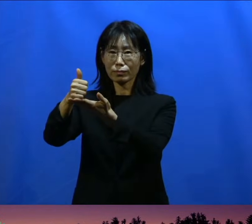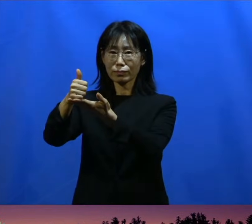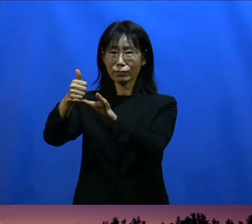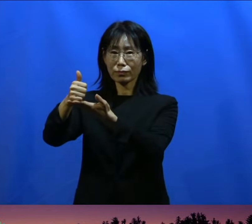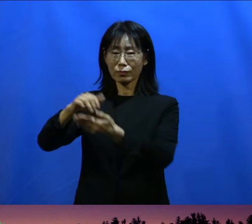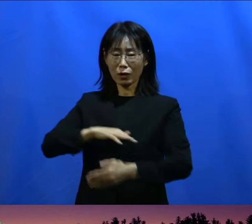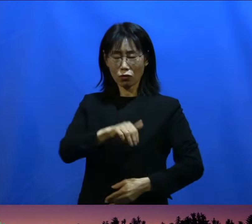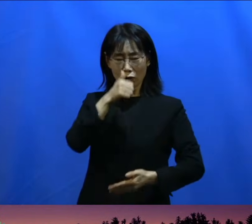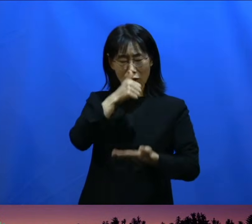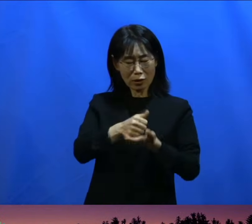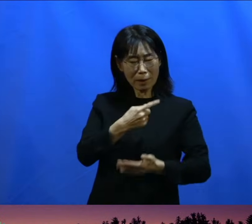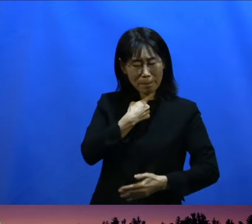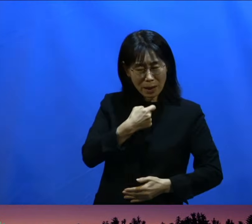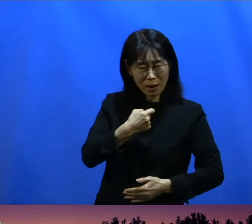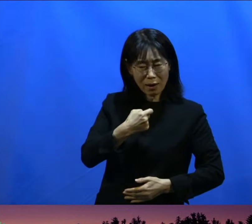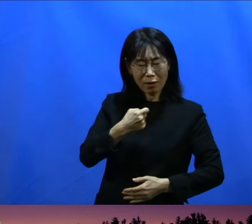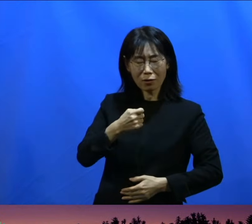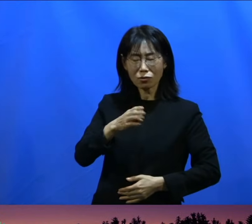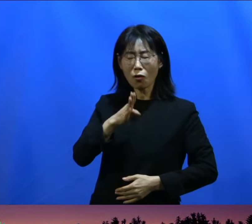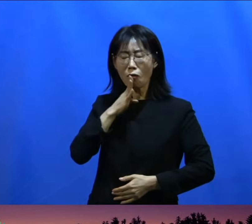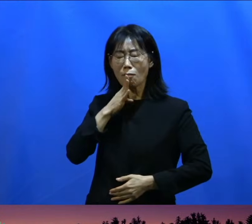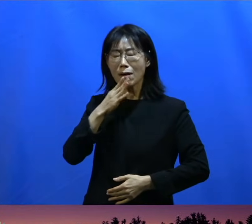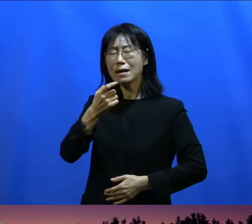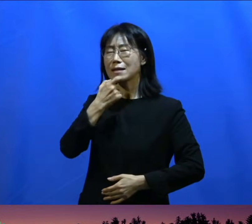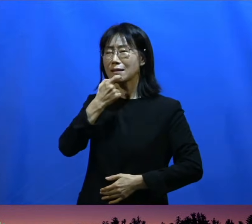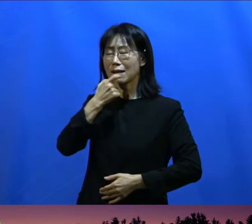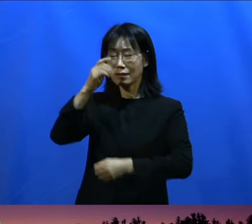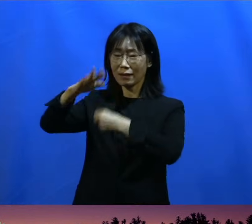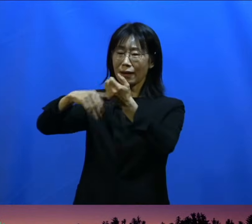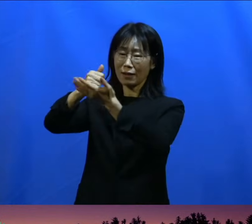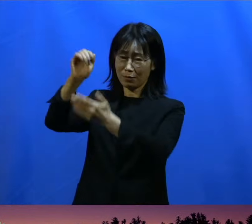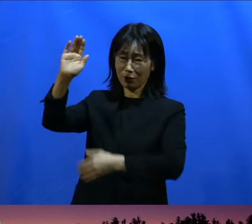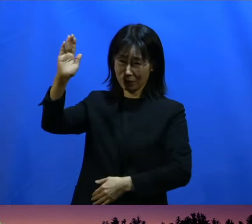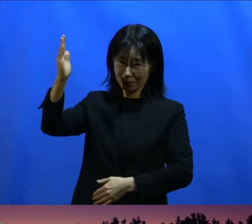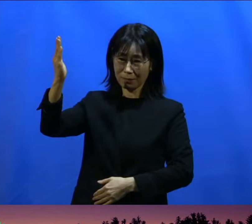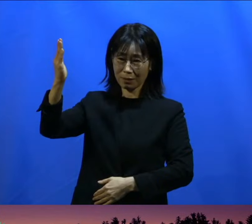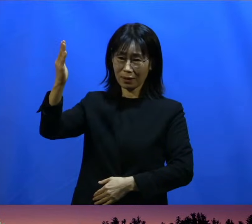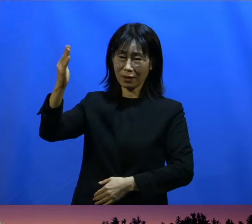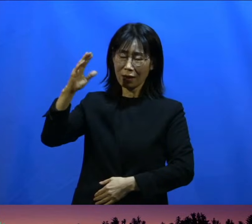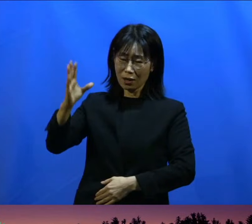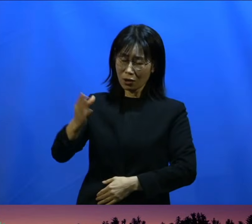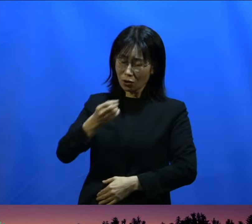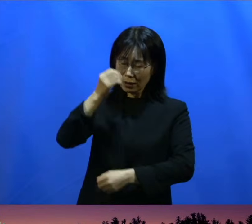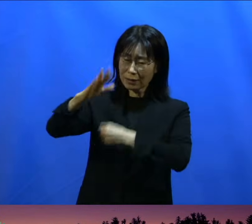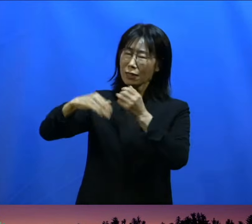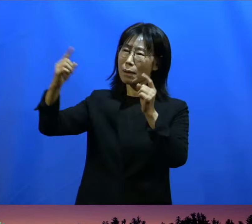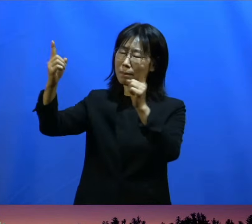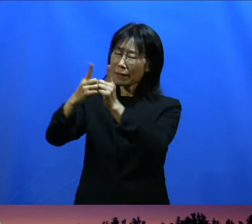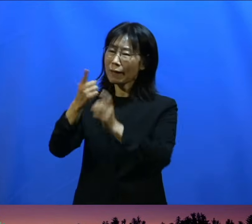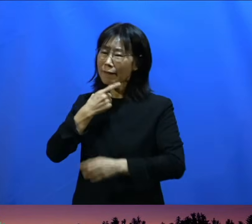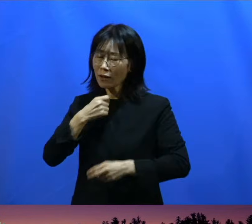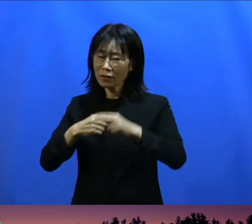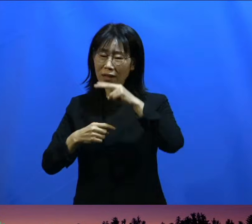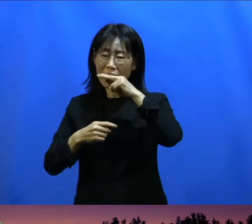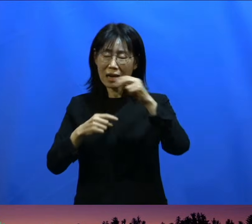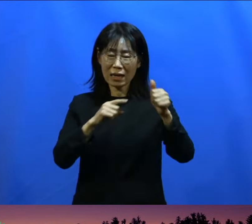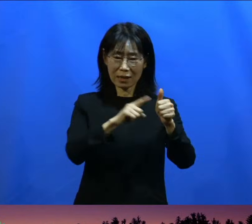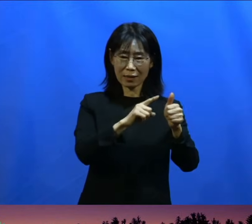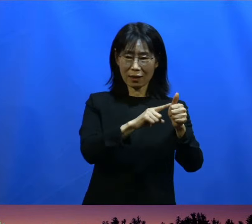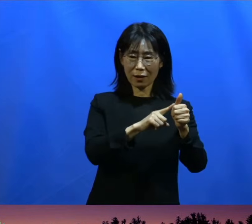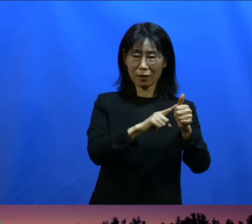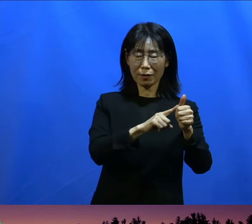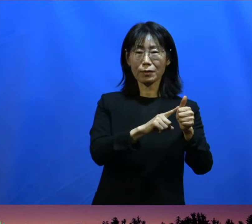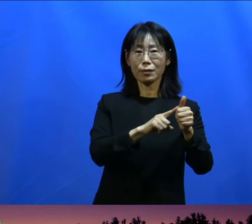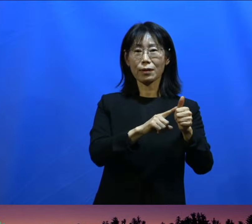눈곱만큼도 용납하지 않으시는 분이에요. 그 거룩하신 하나님을 만났던 이사야는 화로다 나여 망하게 되었다고